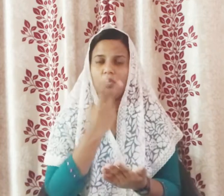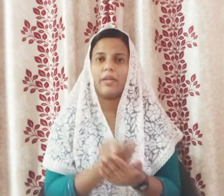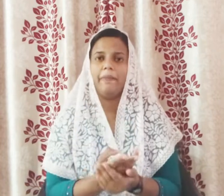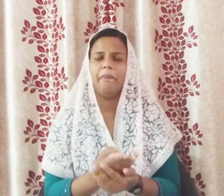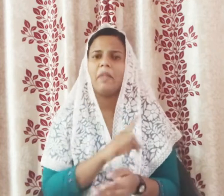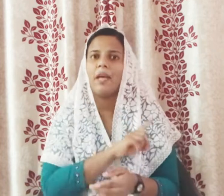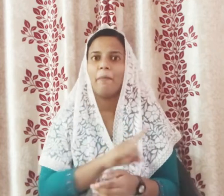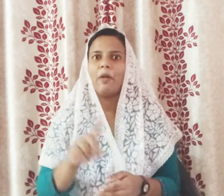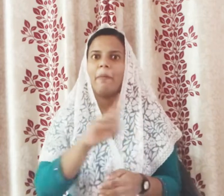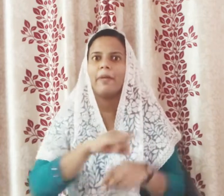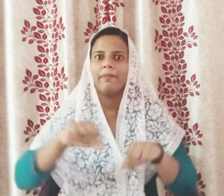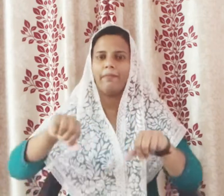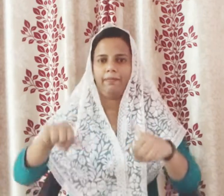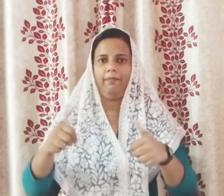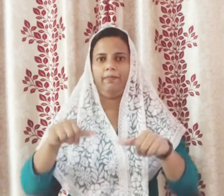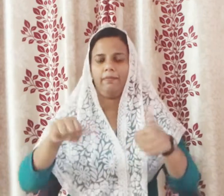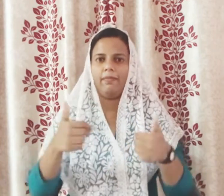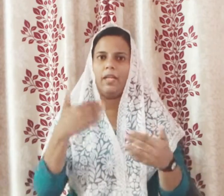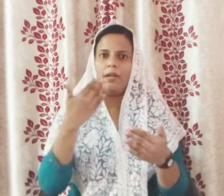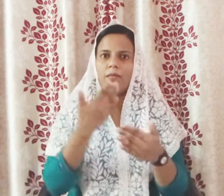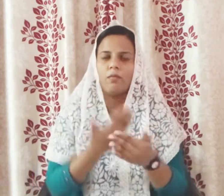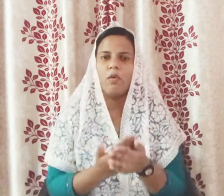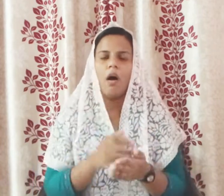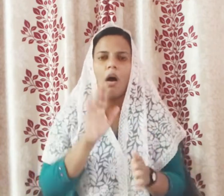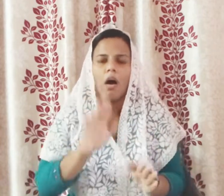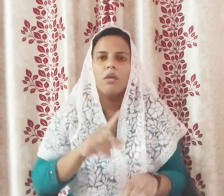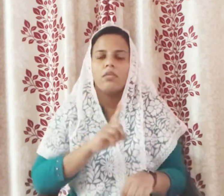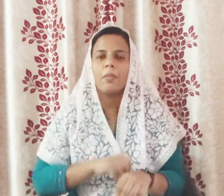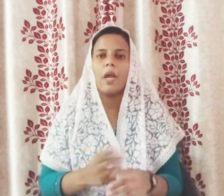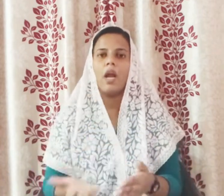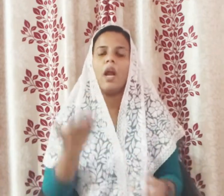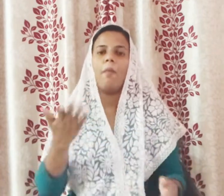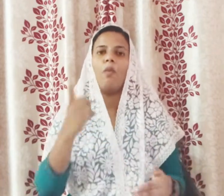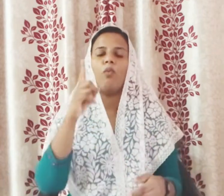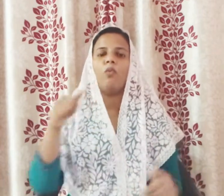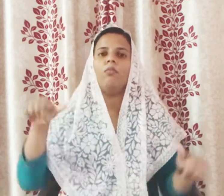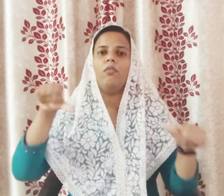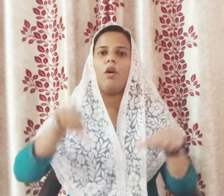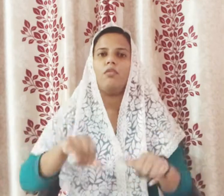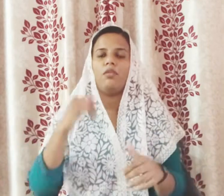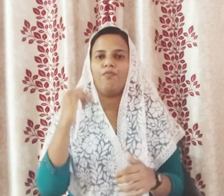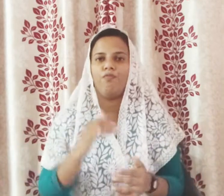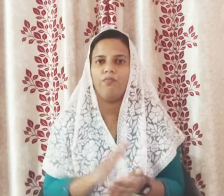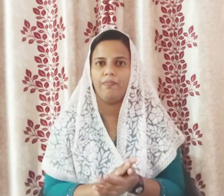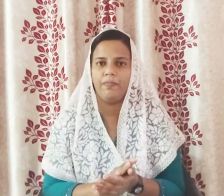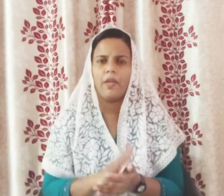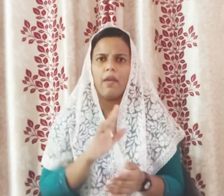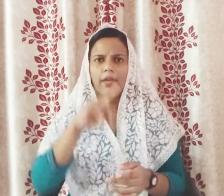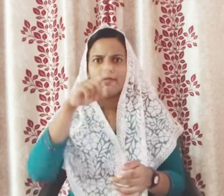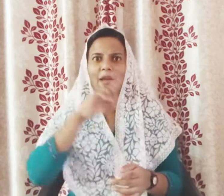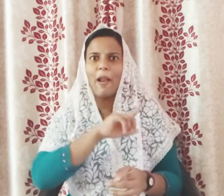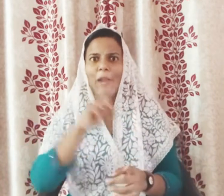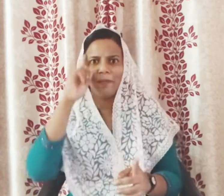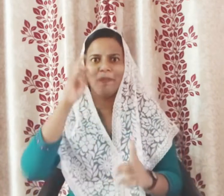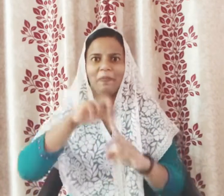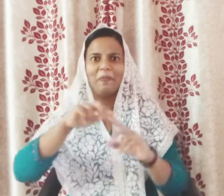എന്താണെന്ന് ചോദിച്ചാൽ, തുടർമാനമായുള്ള വിജയത്തിൻ്റെ നടുവിൽ ഒരു പരാജയം തൻ്റെ ജീവിതത്തിൽ വന്നു. കാരണം ഇവരുടെ ജീവിതം